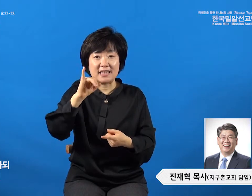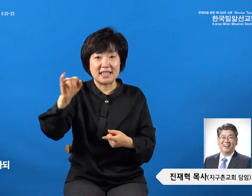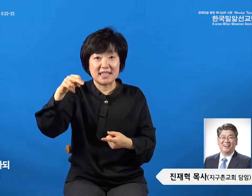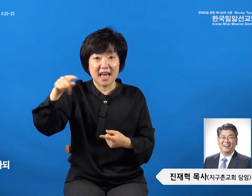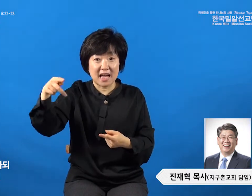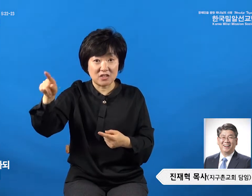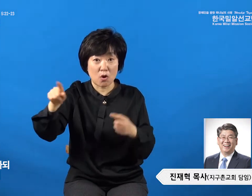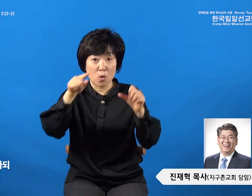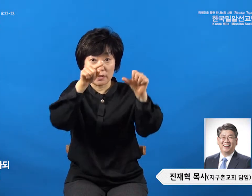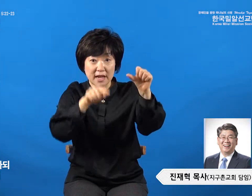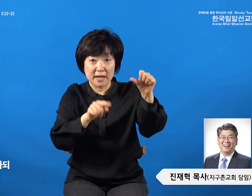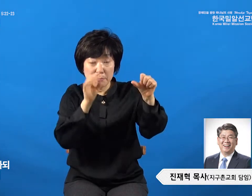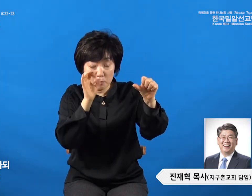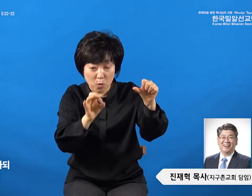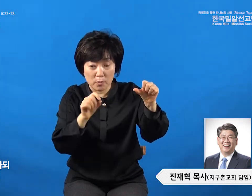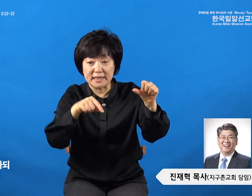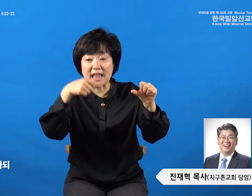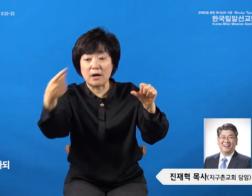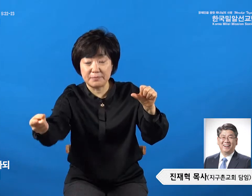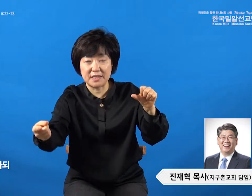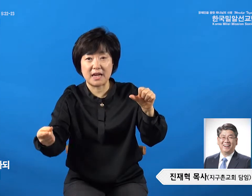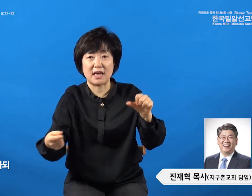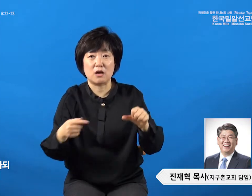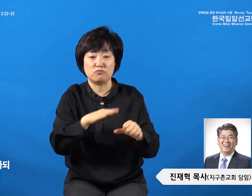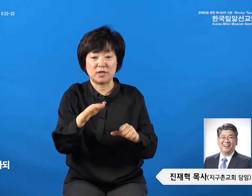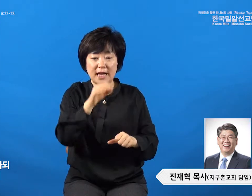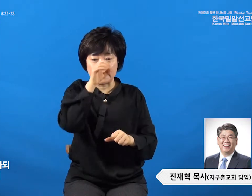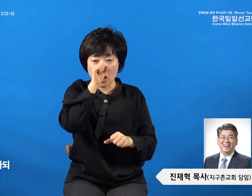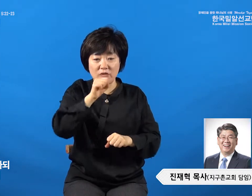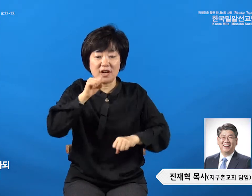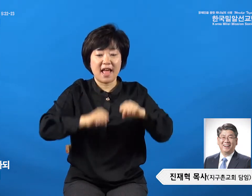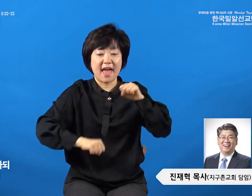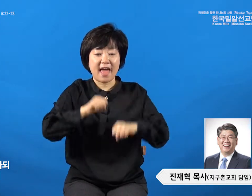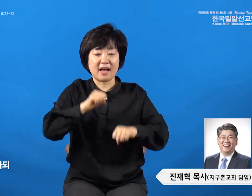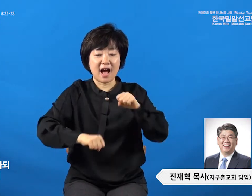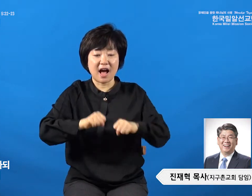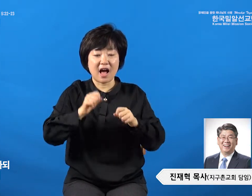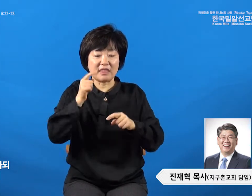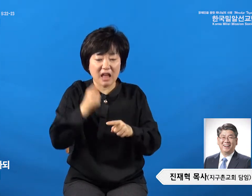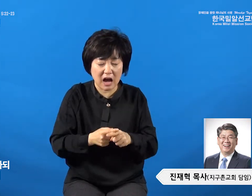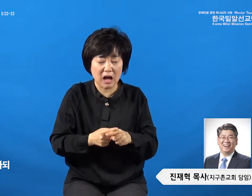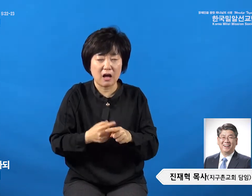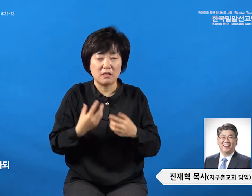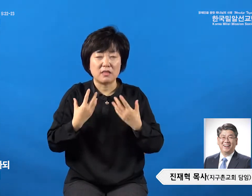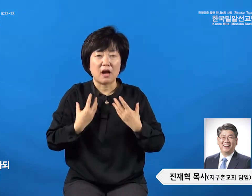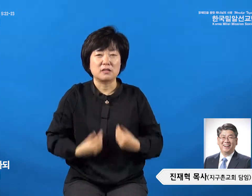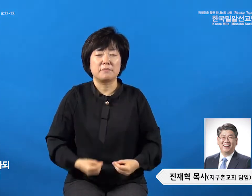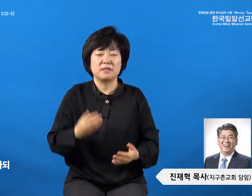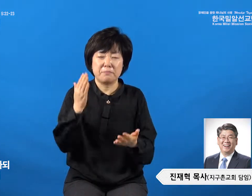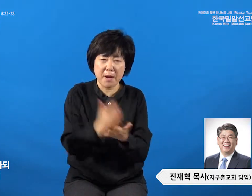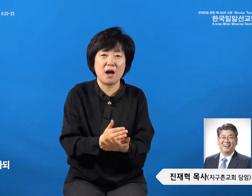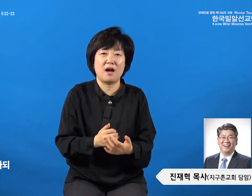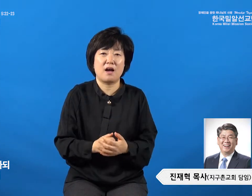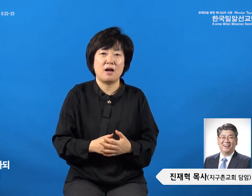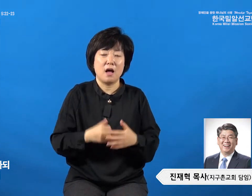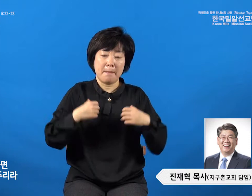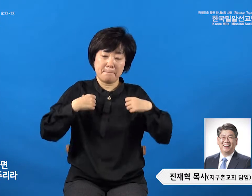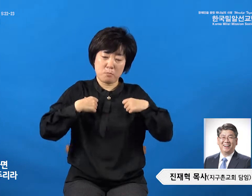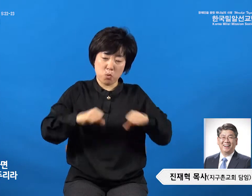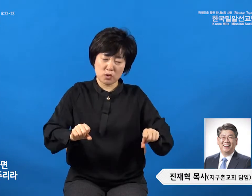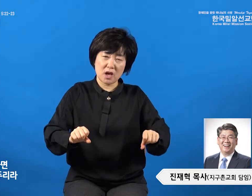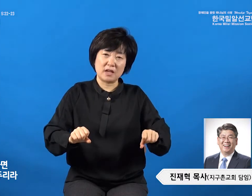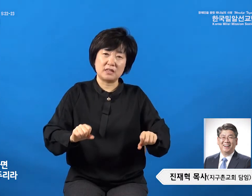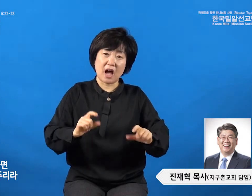장 6장에 이렇게 말씀하고 있습니다. 우리가 선을 행하되 낙심하지 말지니 포기하지